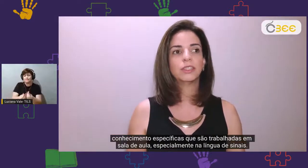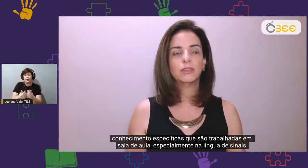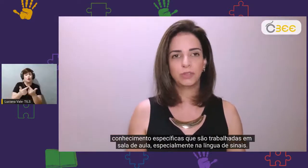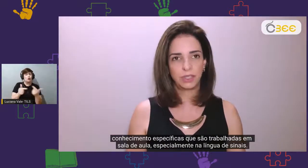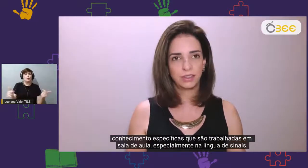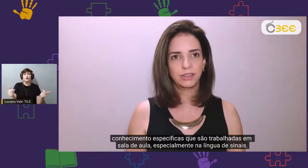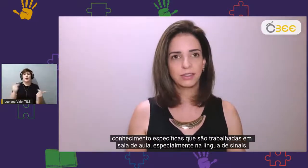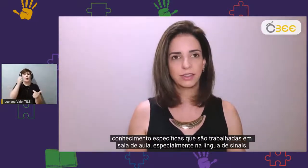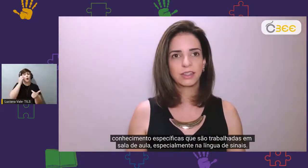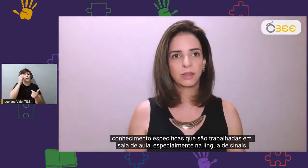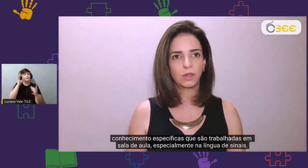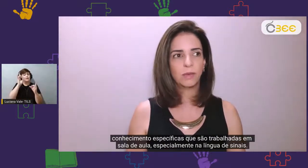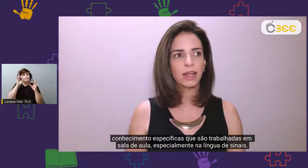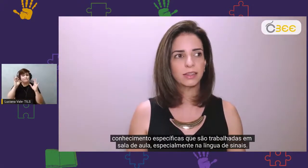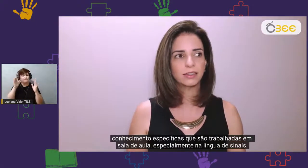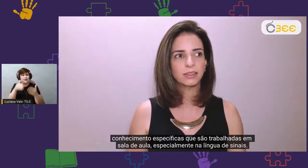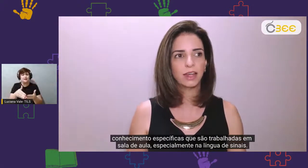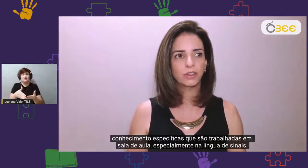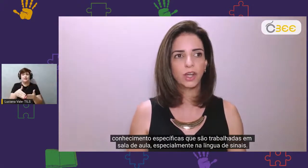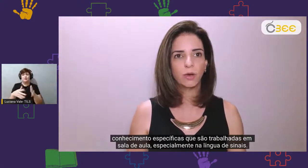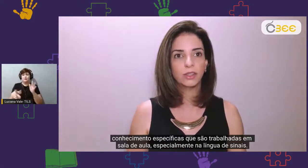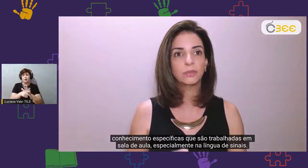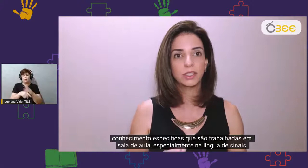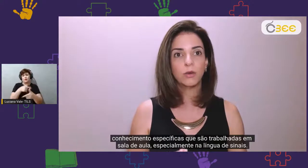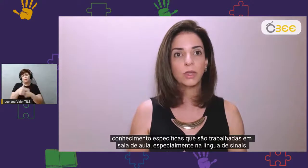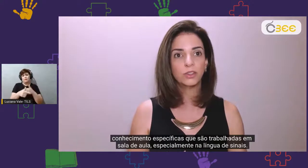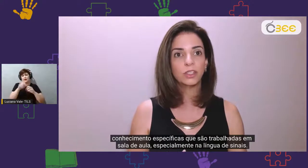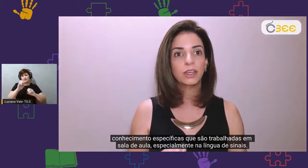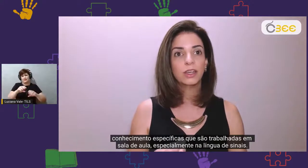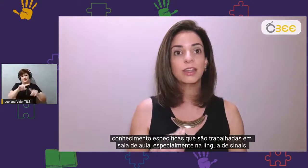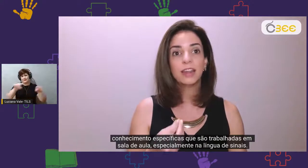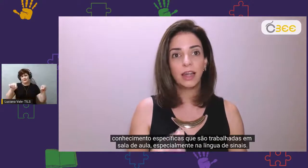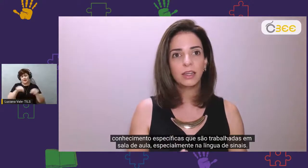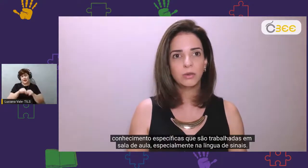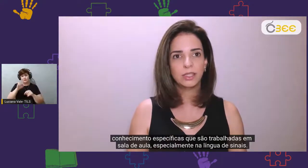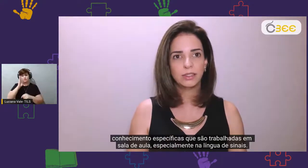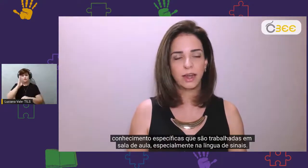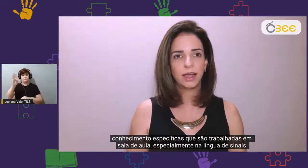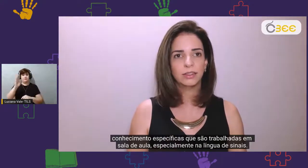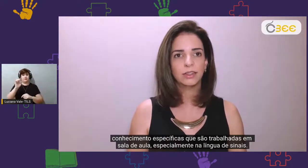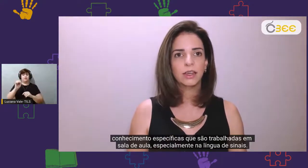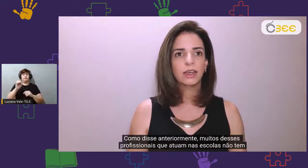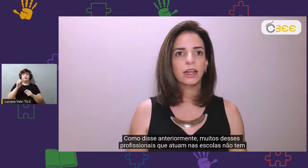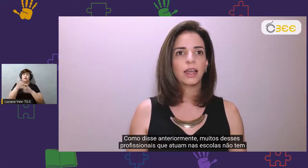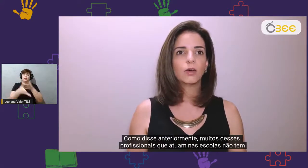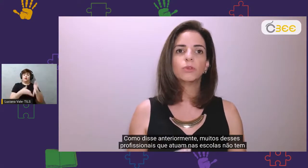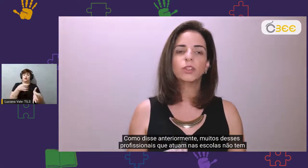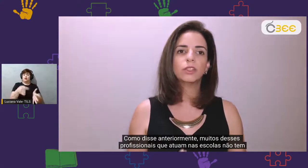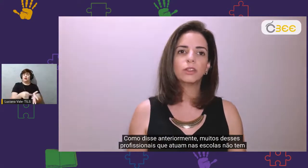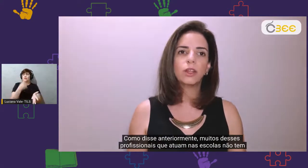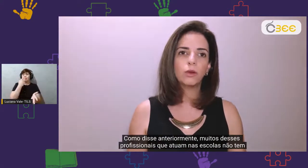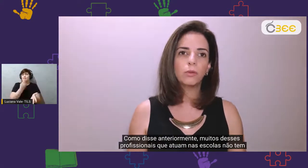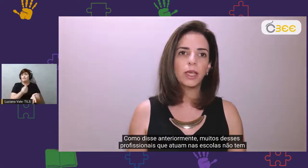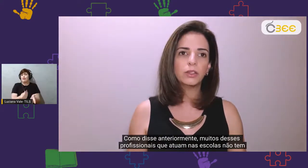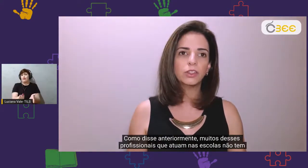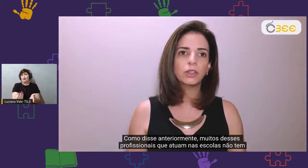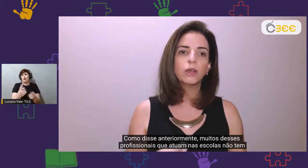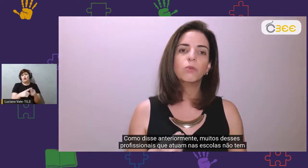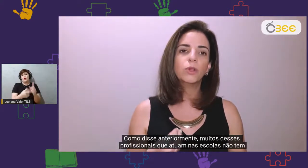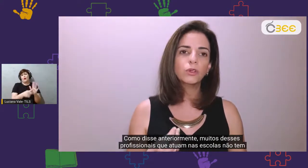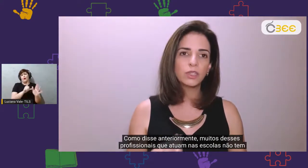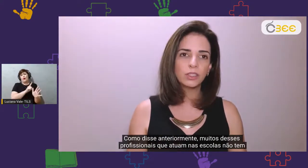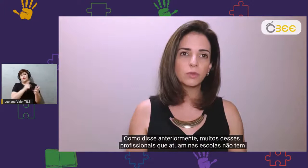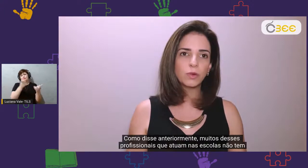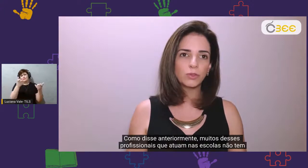conhecimento específicas que são trabalhadas em sala de aula, especialmente na língua de sinais, né? Como eu disse